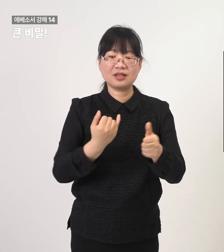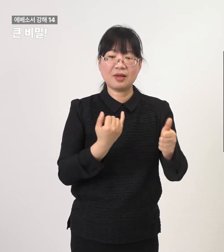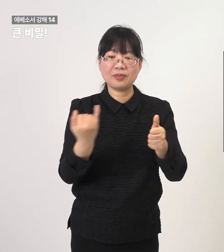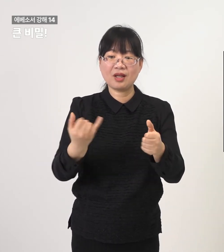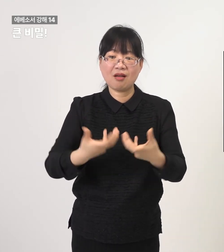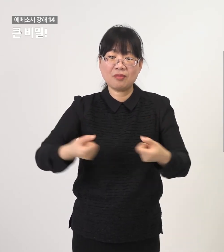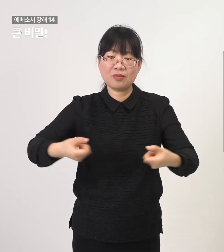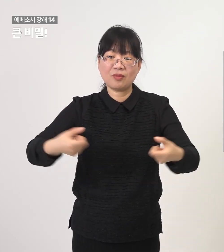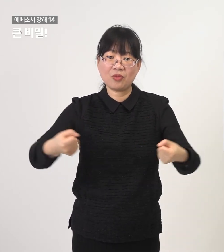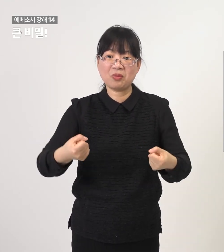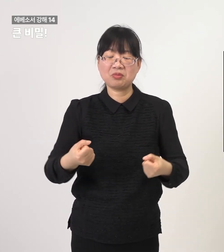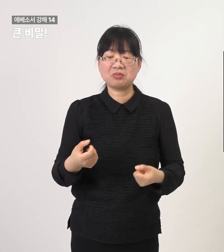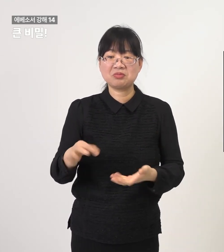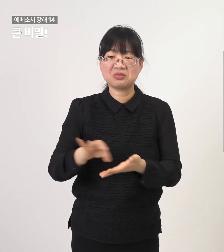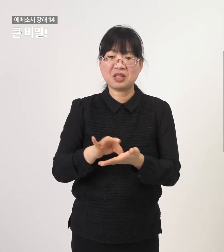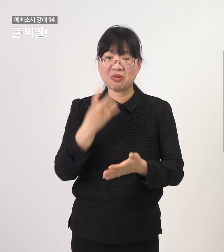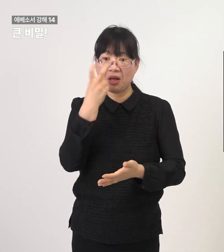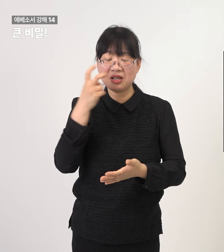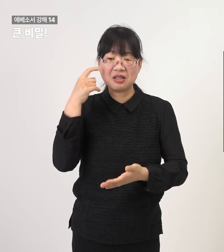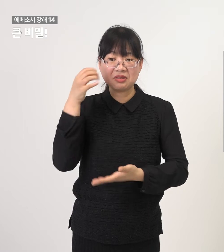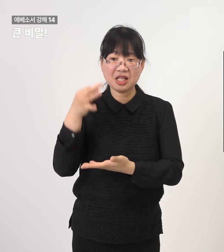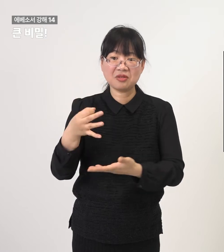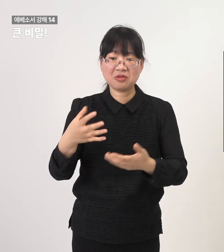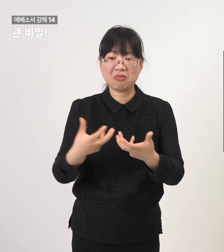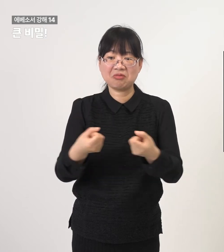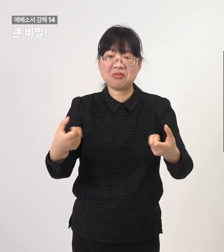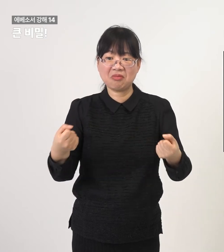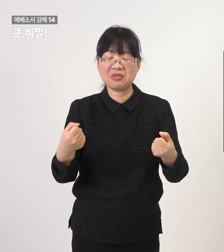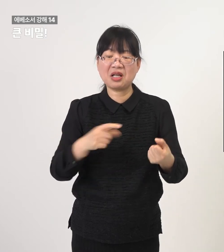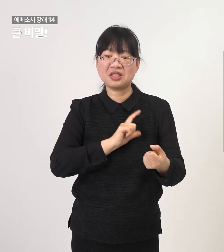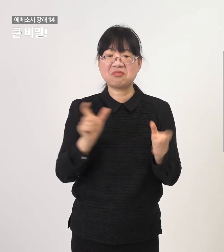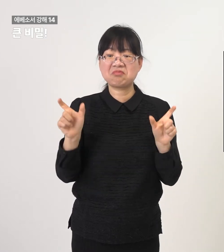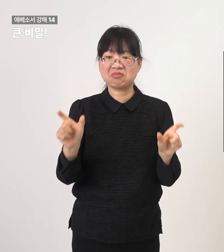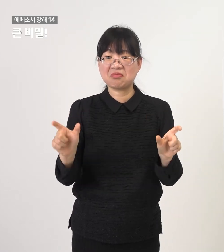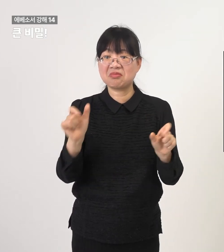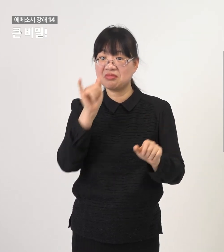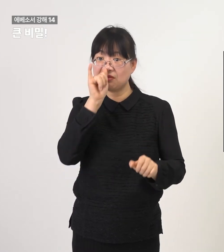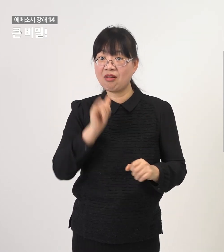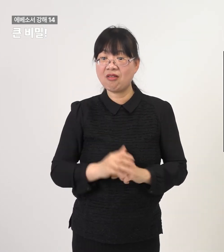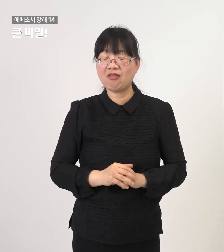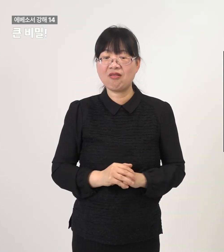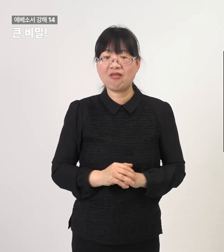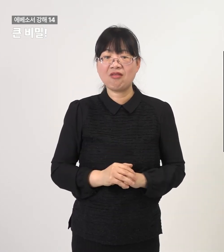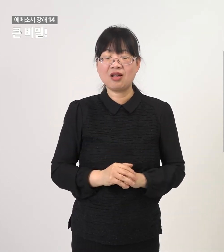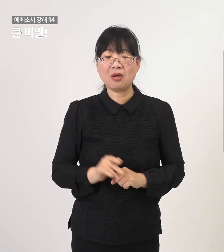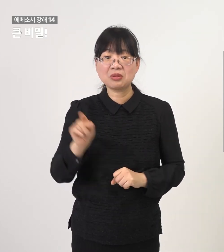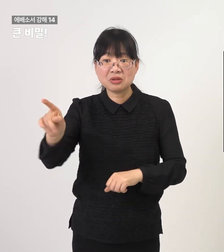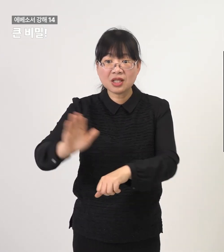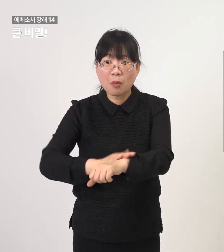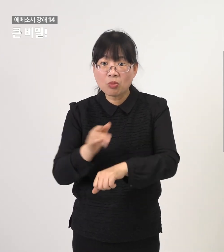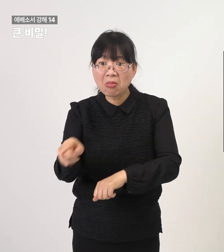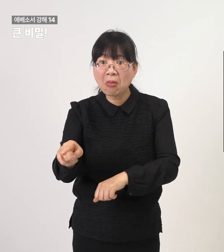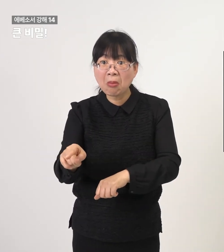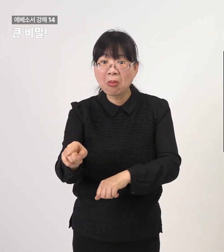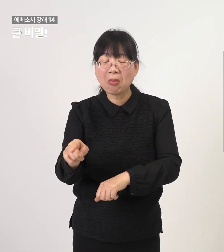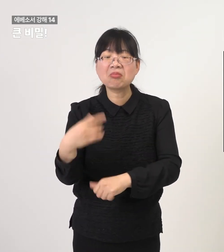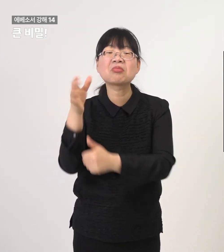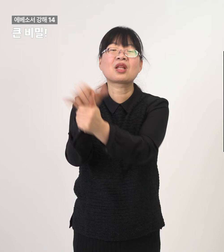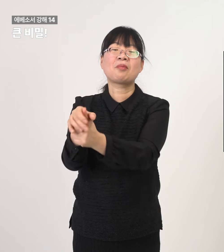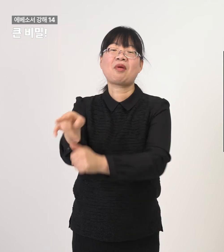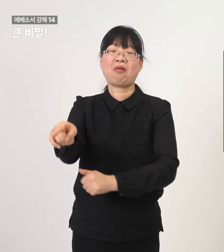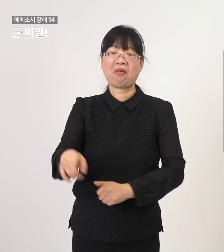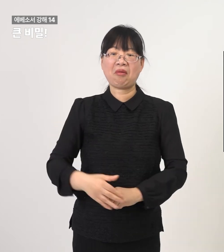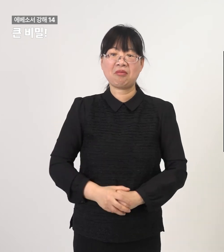다 재산 정리도 해놓고 그렇더라고요. 그러니까 네가 잘못된 거니까 그건 네가